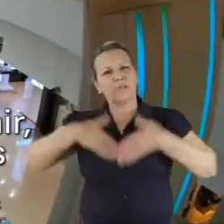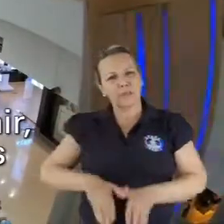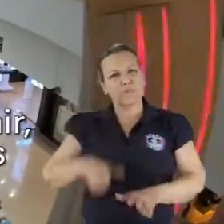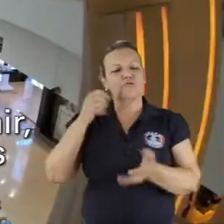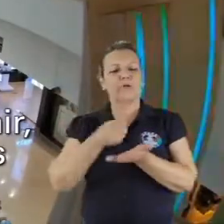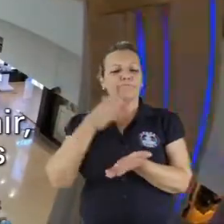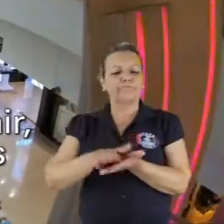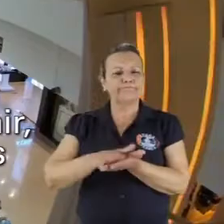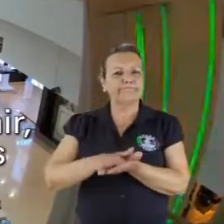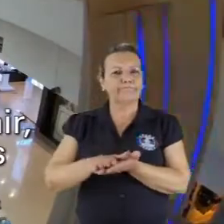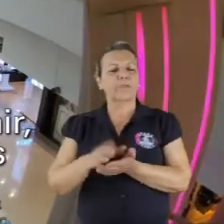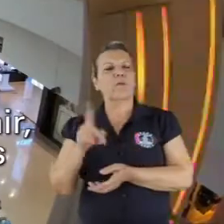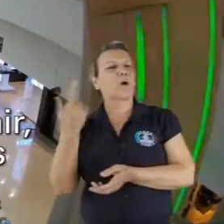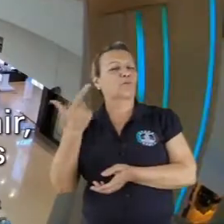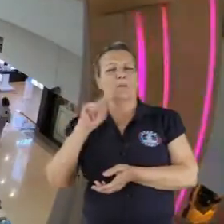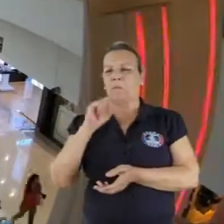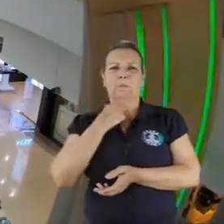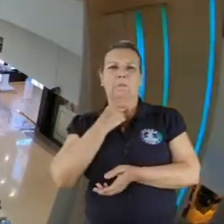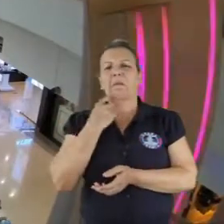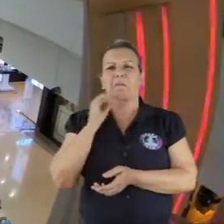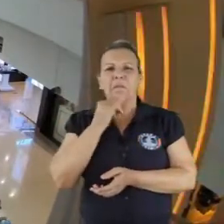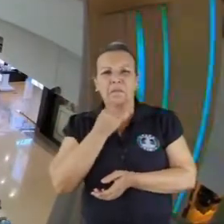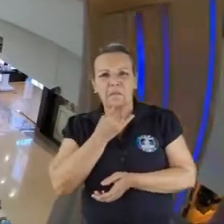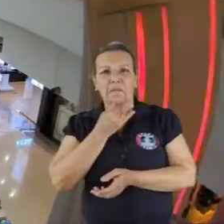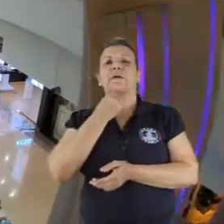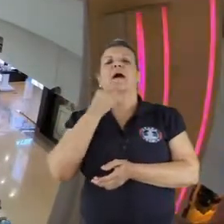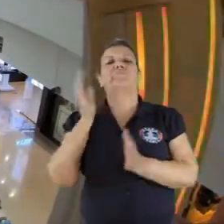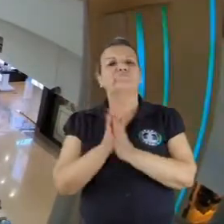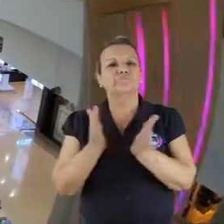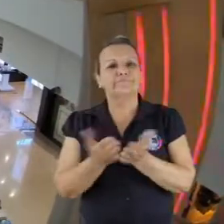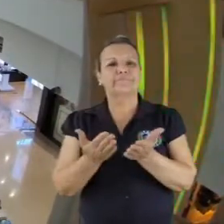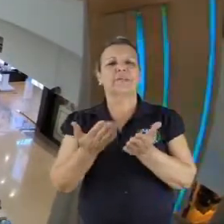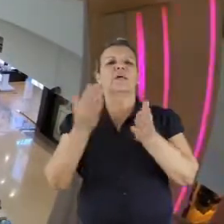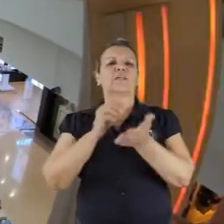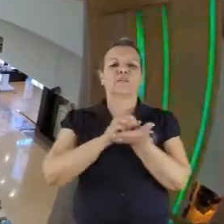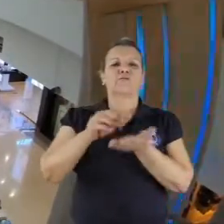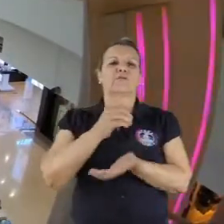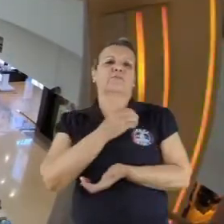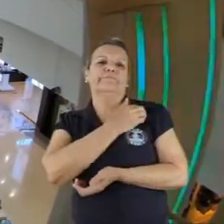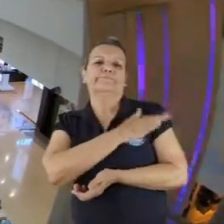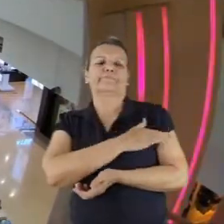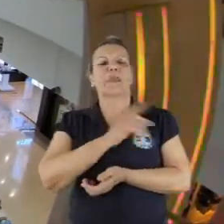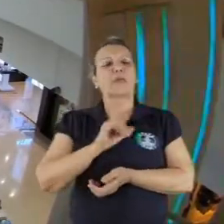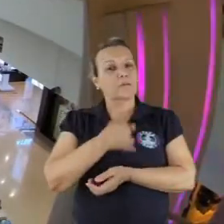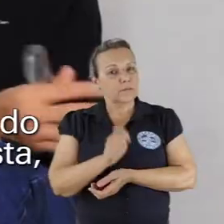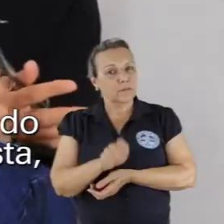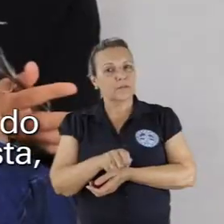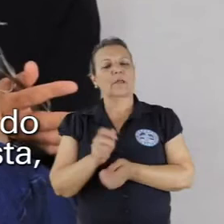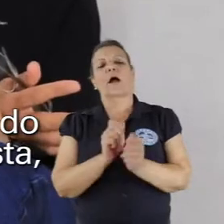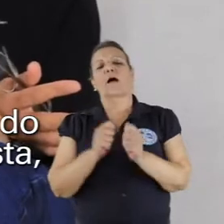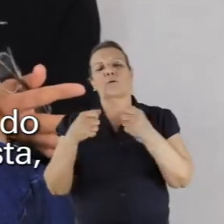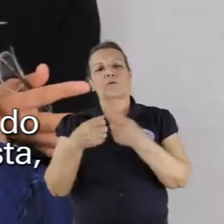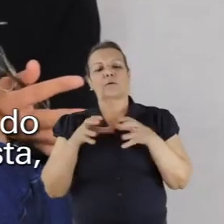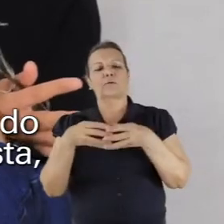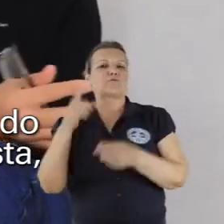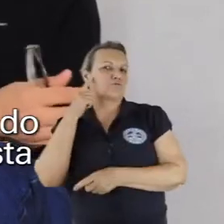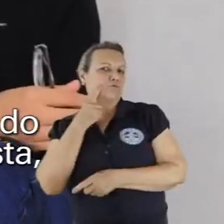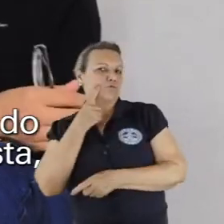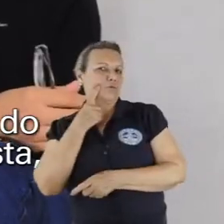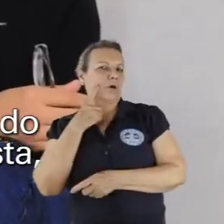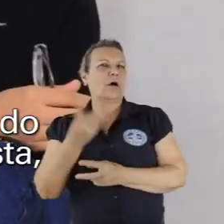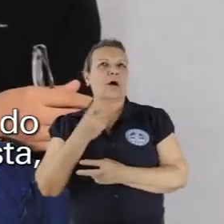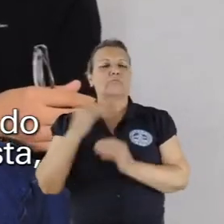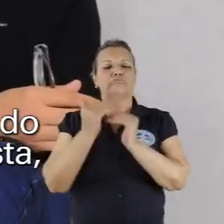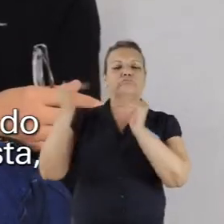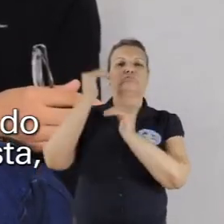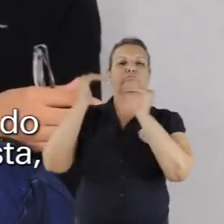consumir, e quando não podemos, carregamos a frustração, a pobreza e a autoexclusão. E assim a comunidade surda,